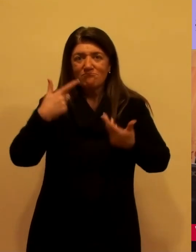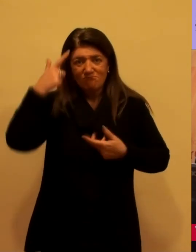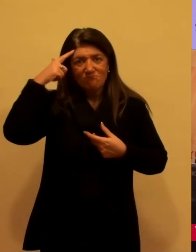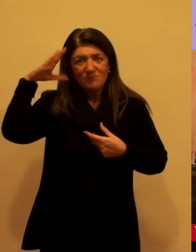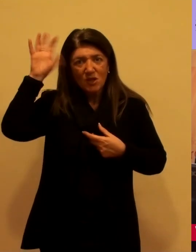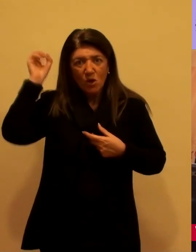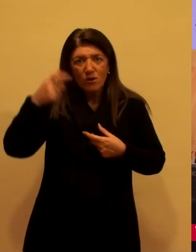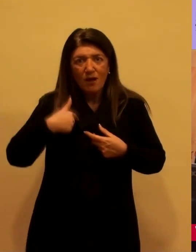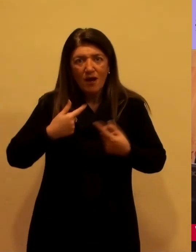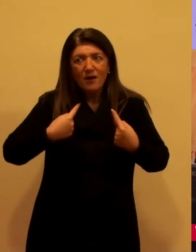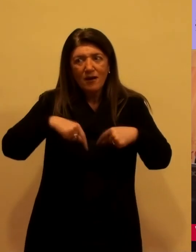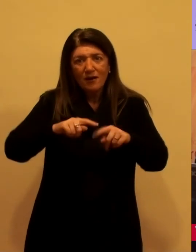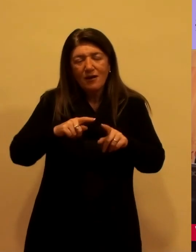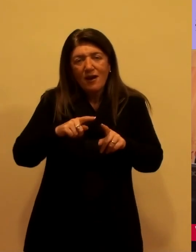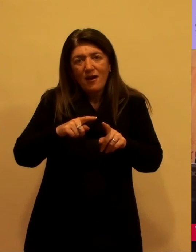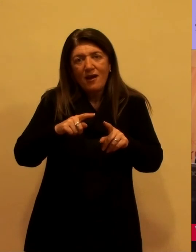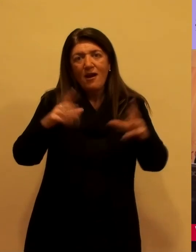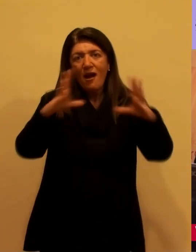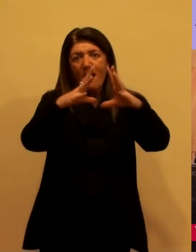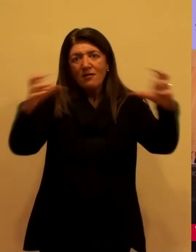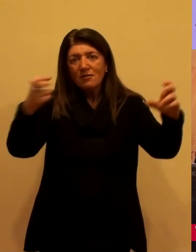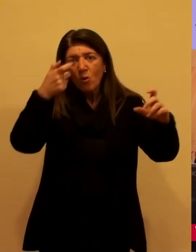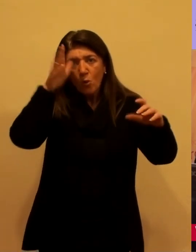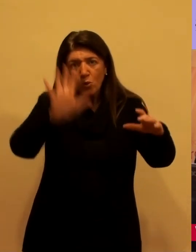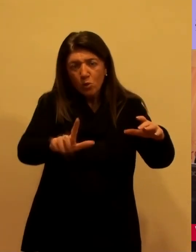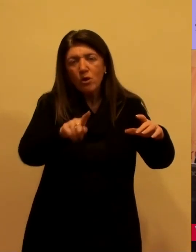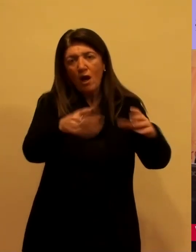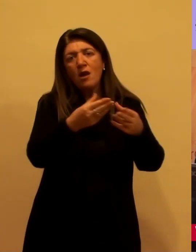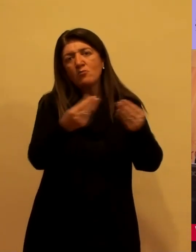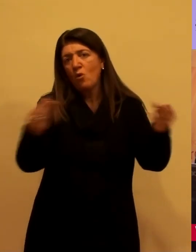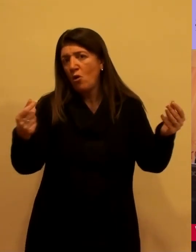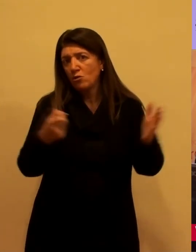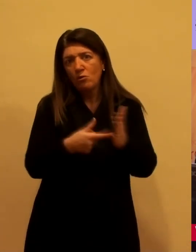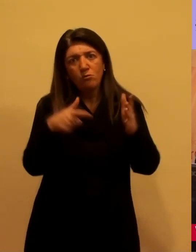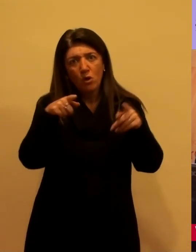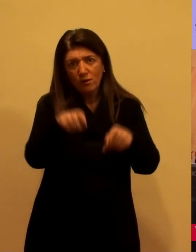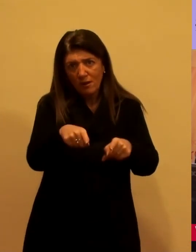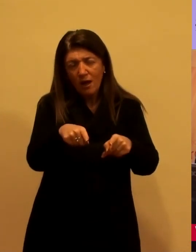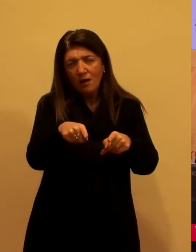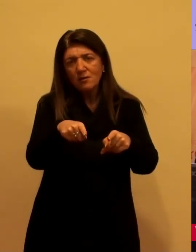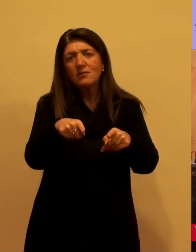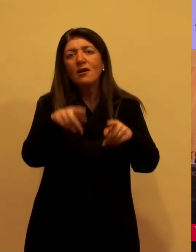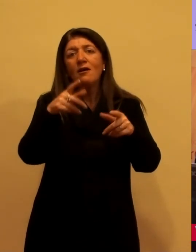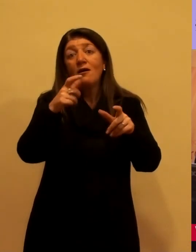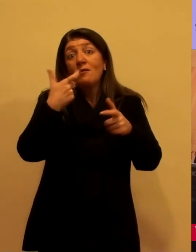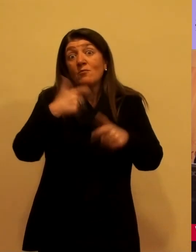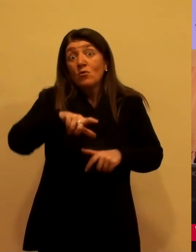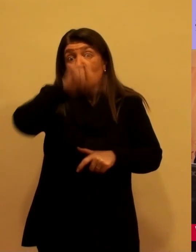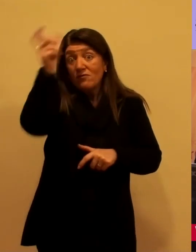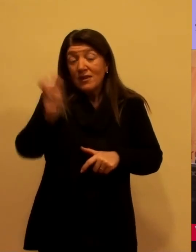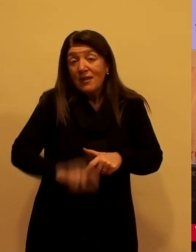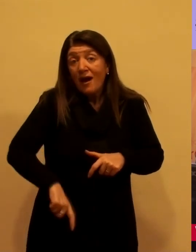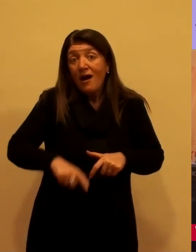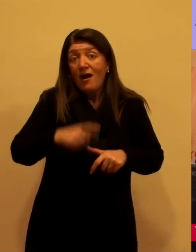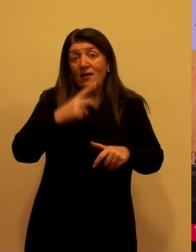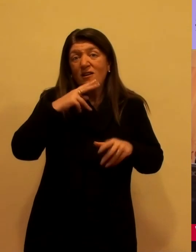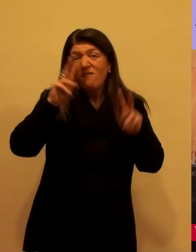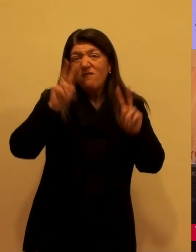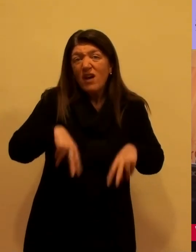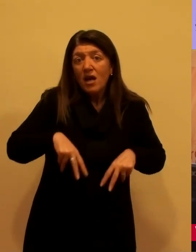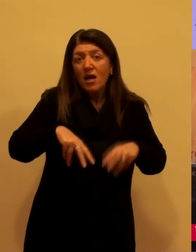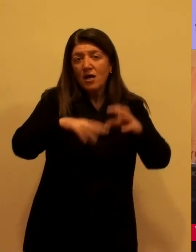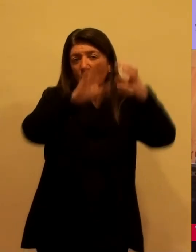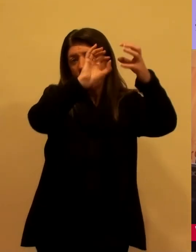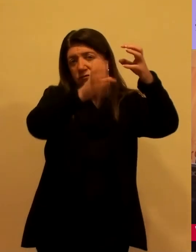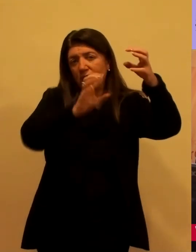e secondo noi imprescindibili per gli enti culturali, tenendo conto che la realtà in Italia è molto variegata. Noi a